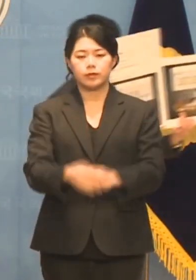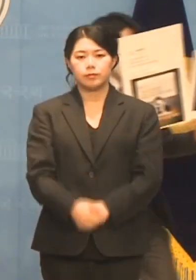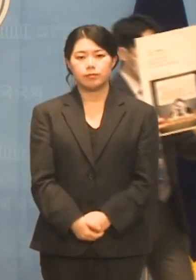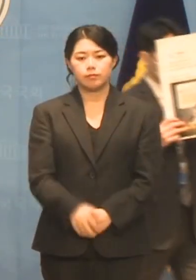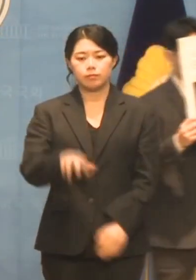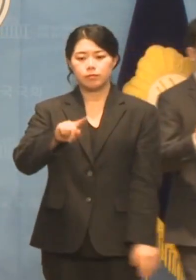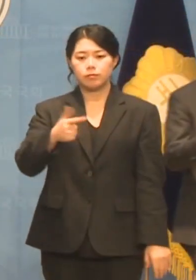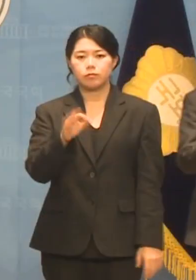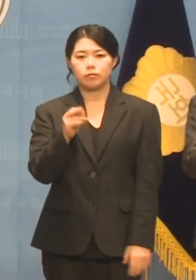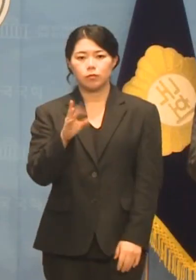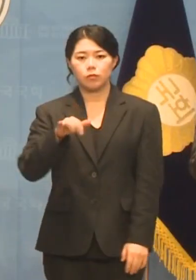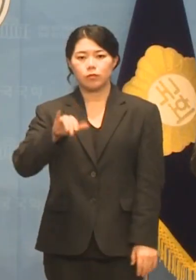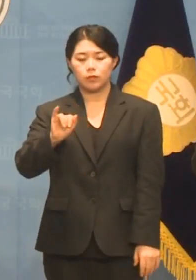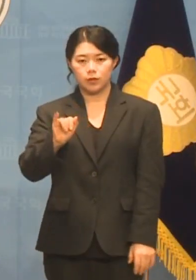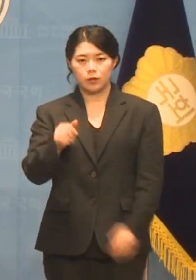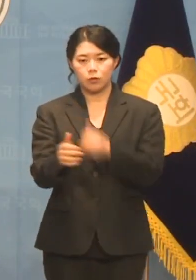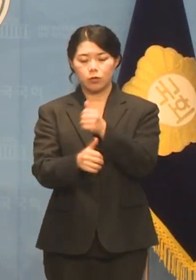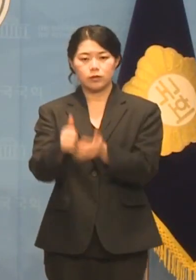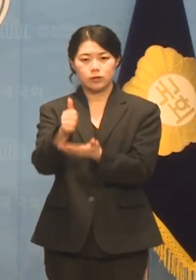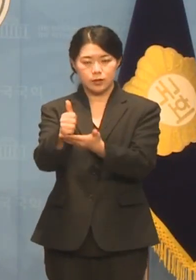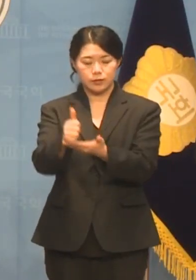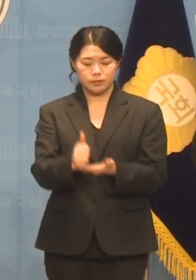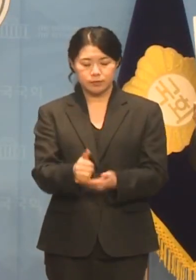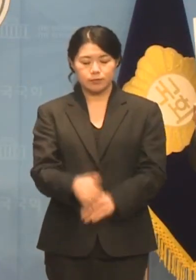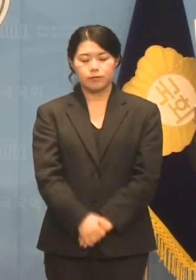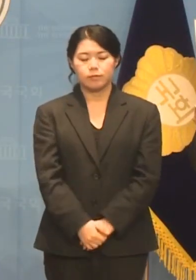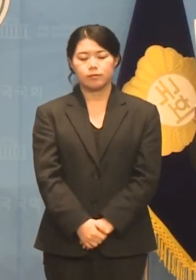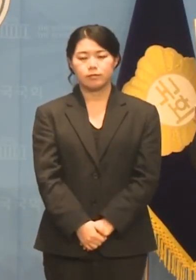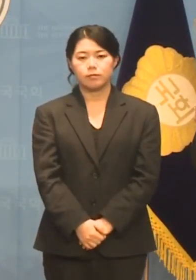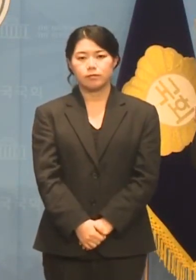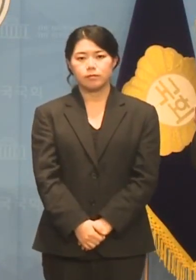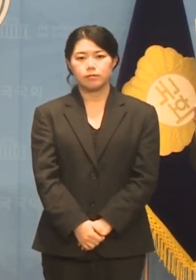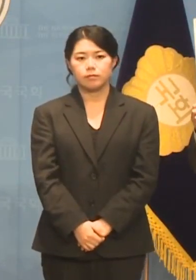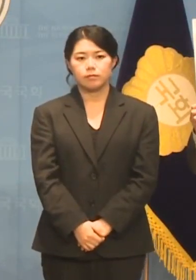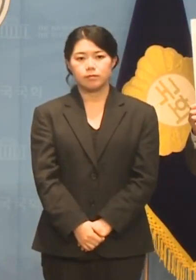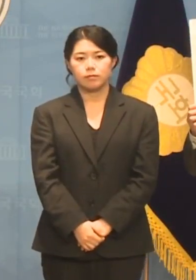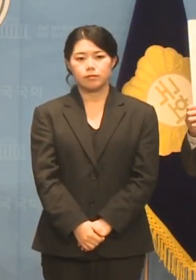함께하신 전용기 국민소통위원장 참여하고 계십니다.